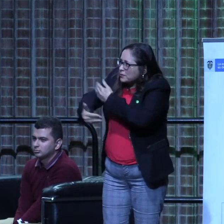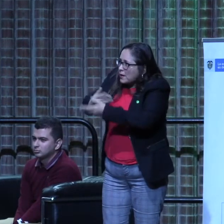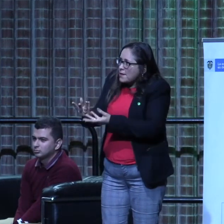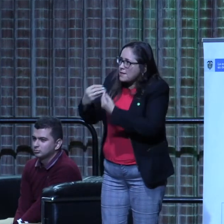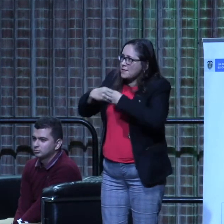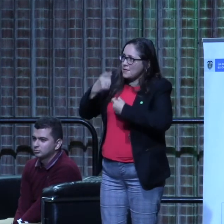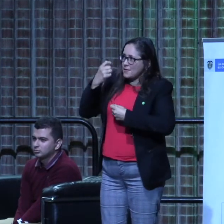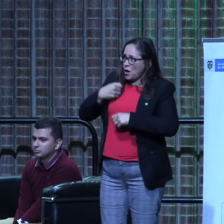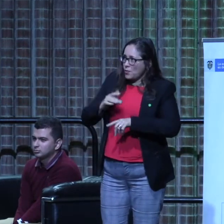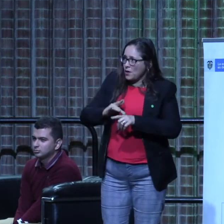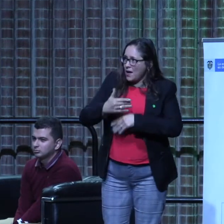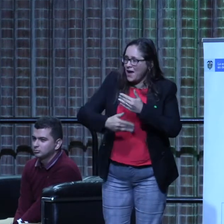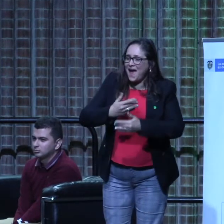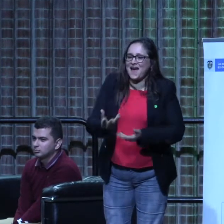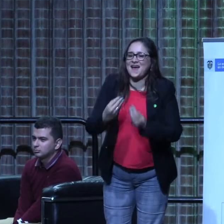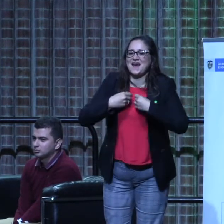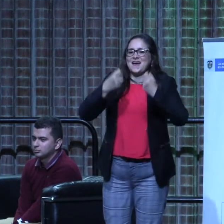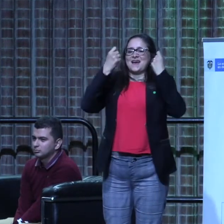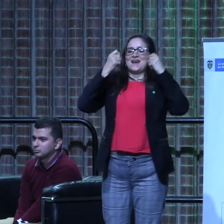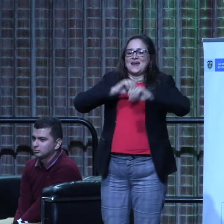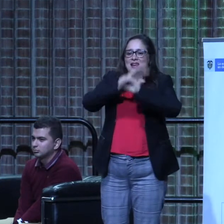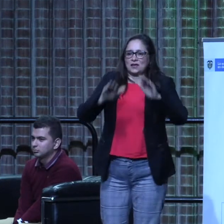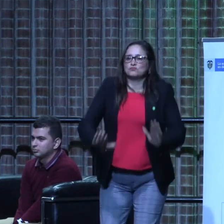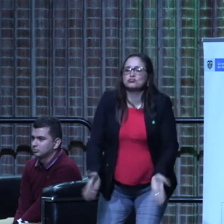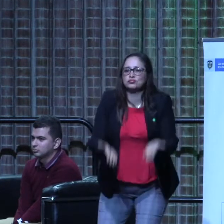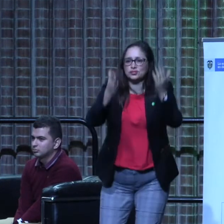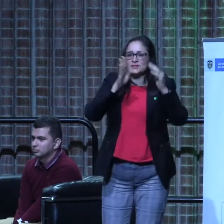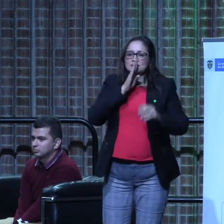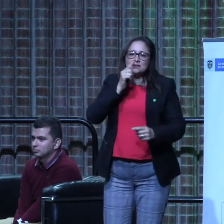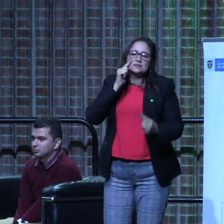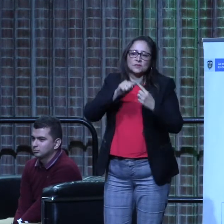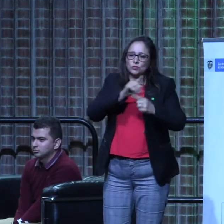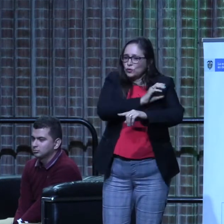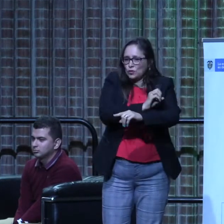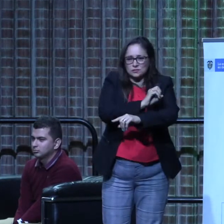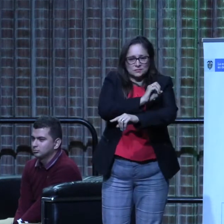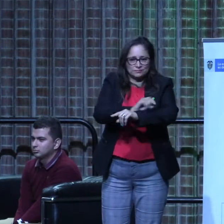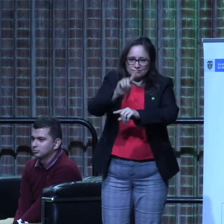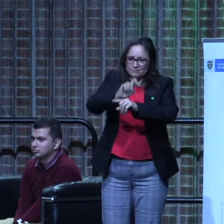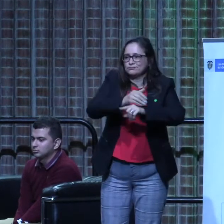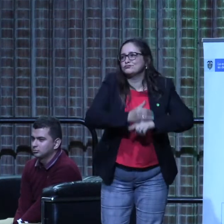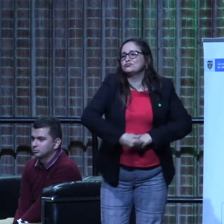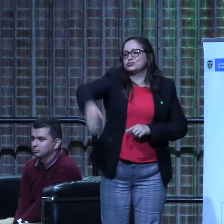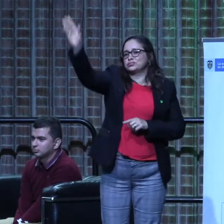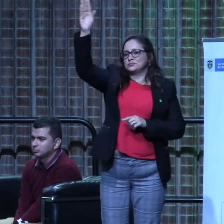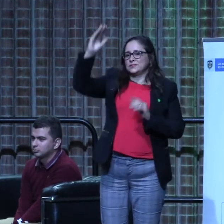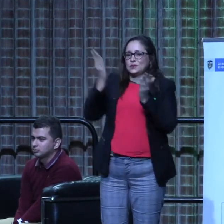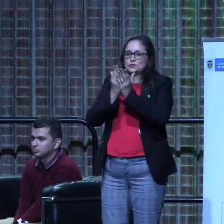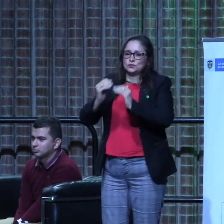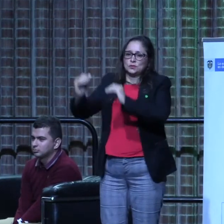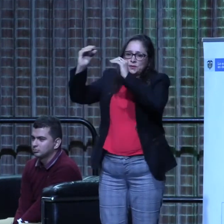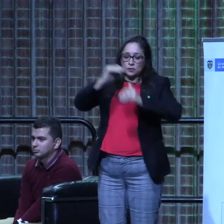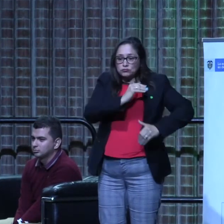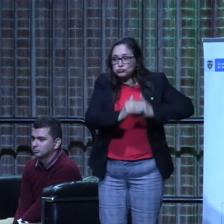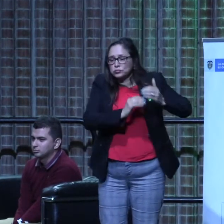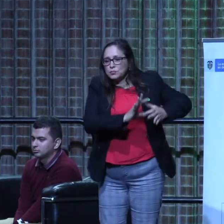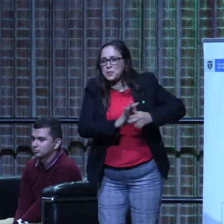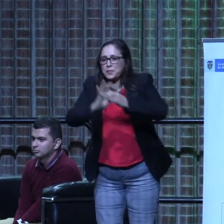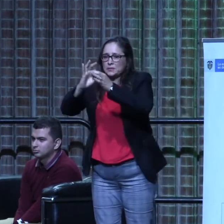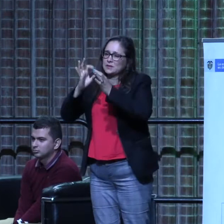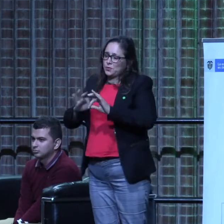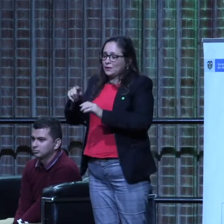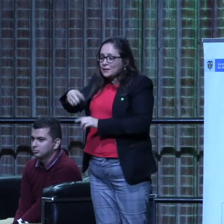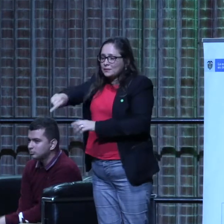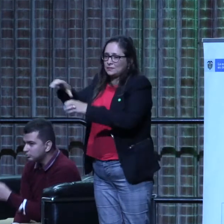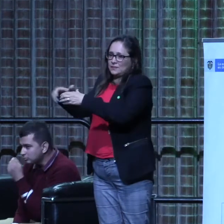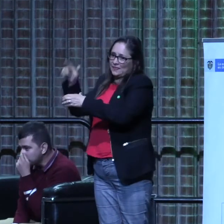de abordar cierto tema en el aula de clase, sino qué estrategias estoy utilizando para que cada uno de estos estudiantes